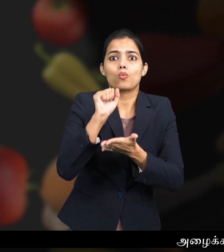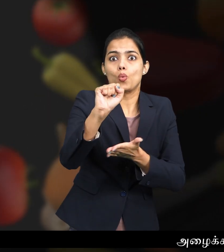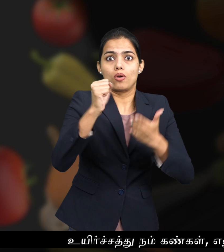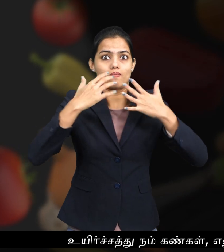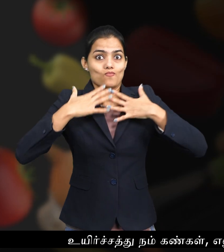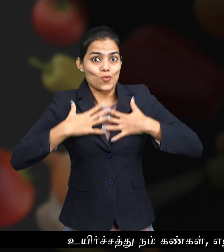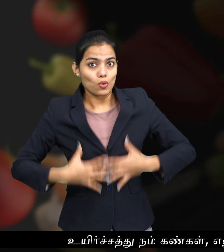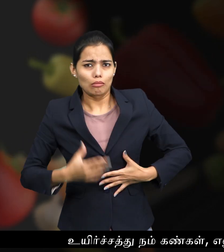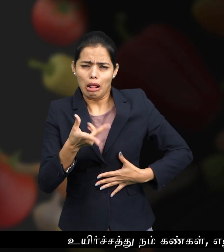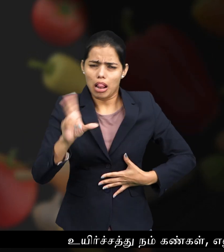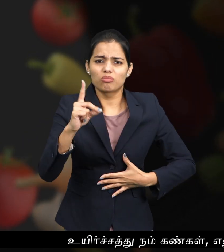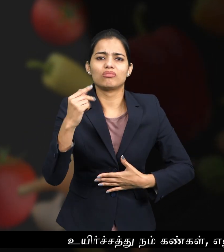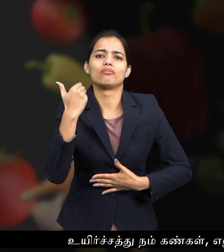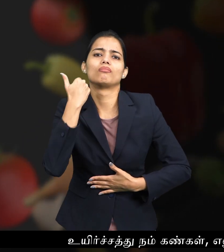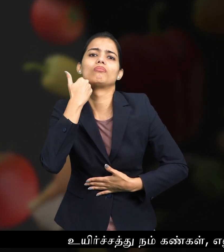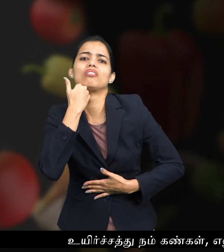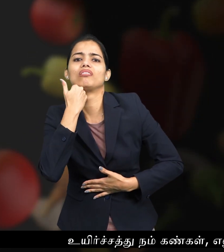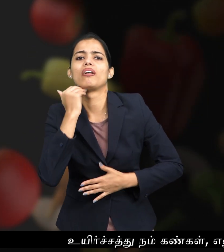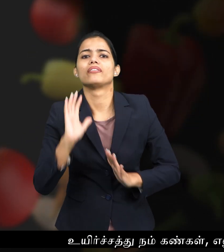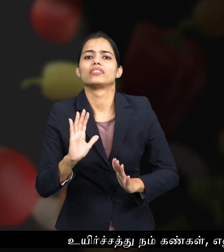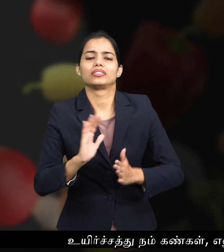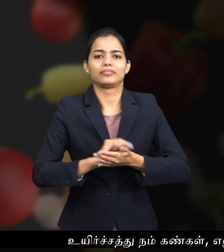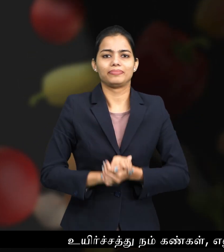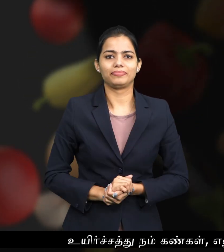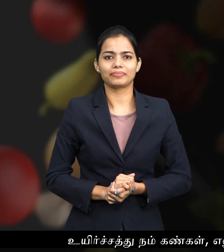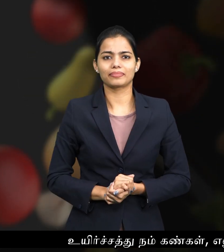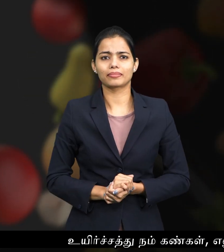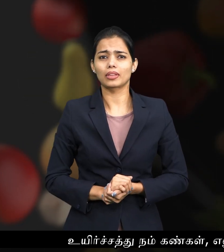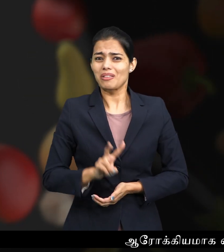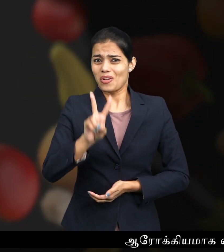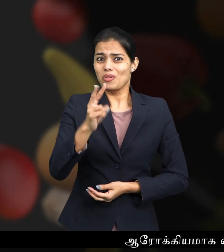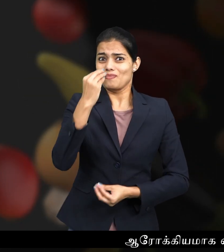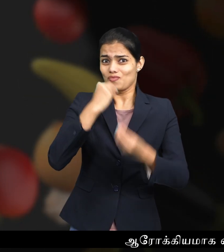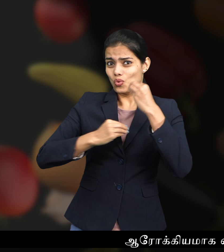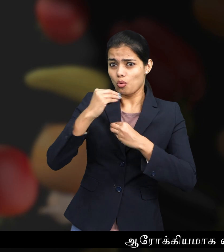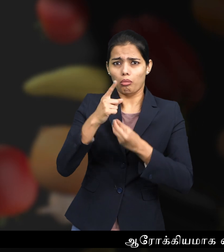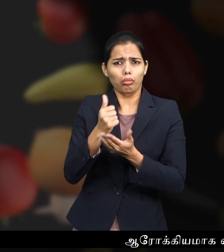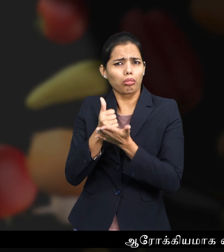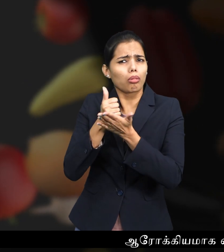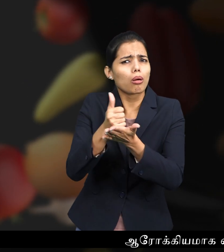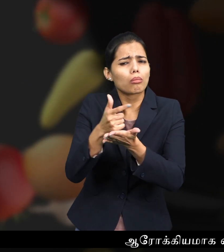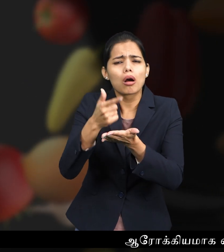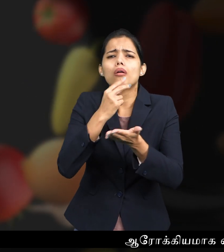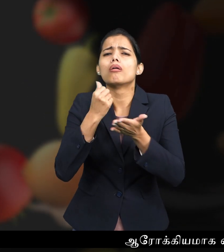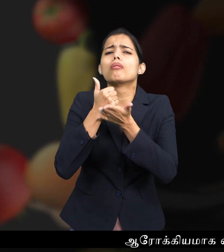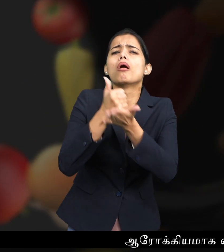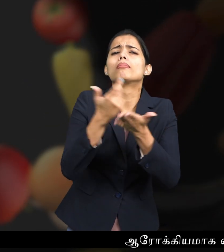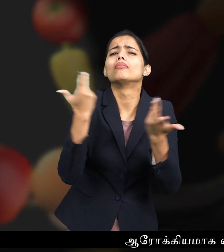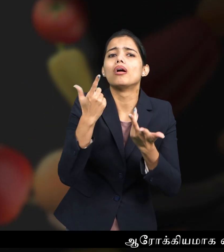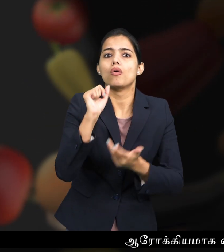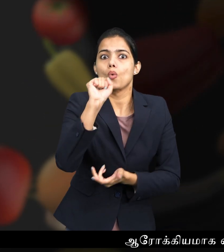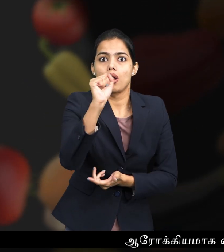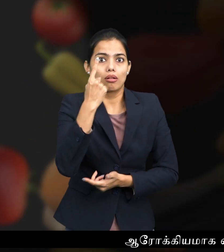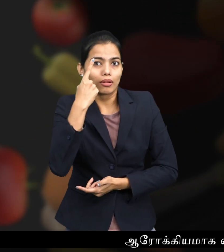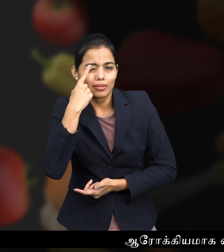அழைக்கப்படுகின்றன. உயிர்ச்சத்து நம் கண்கள், எலும்புகள், பற்கள் மற்றும் ஈறுகளை ஆரோக்கியமாக வைத்திருக்க